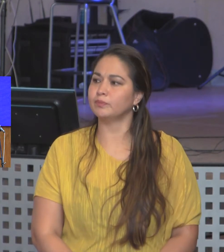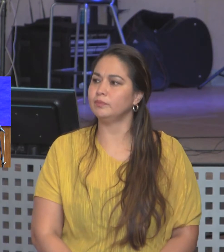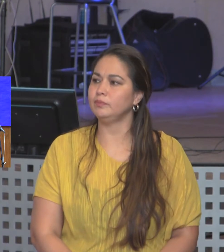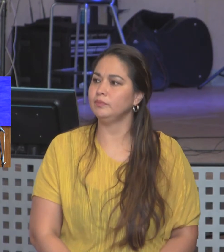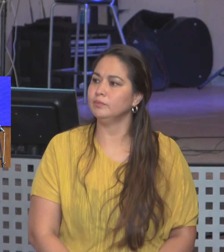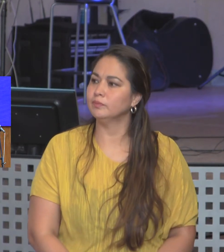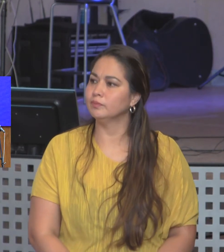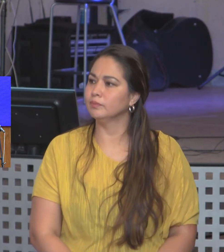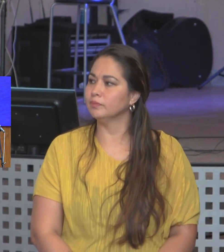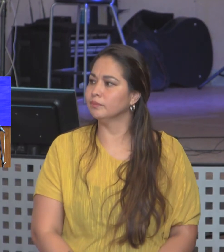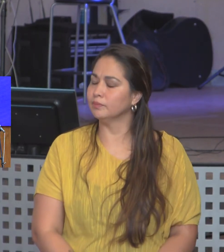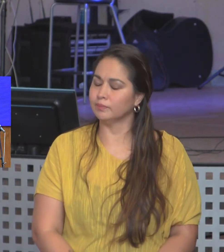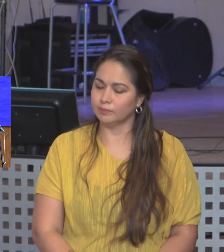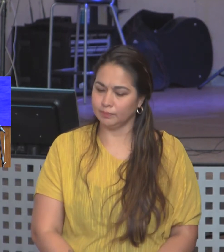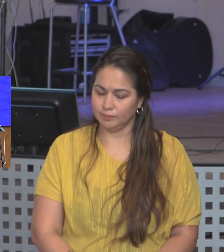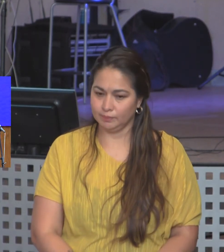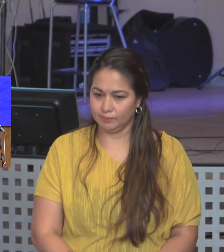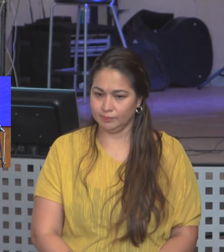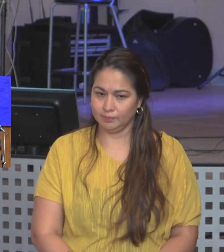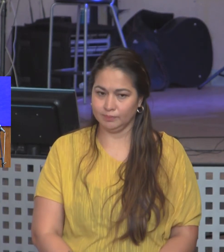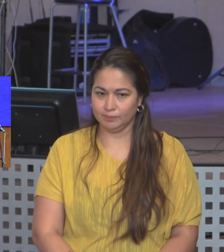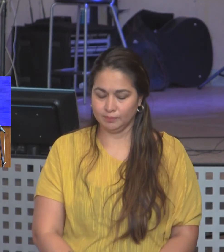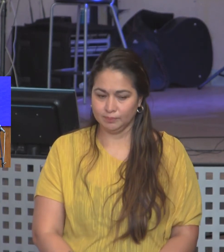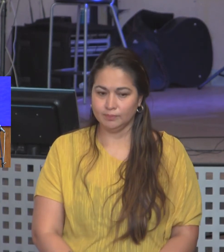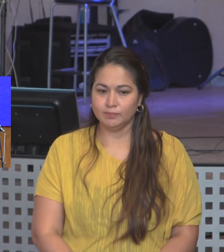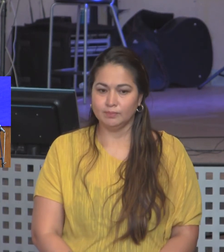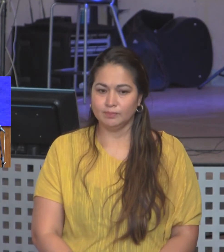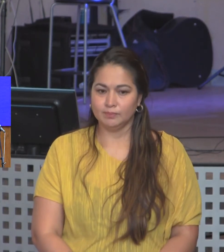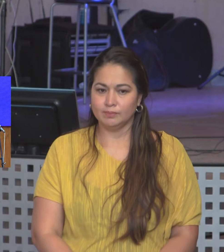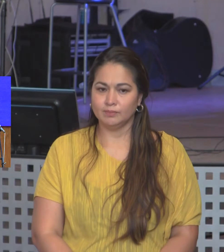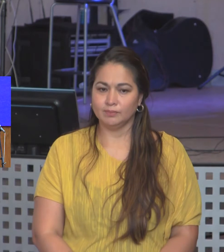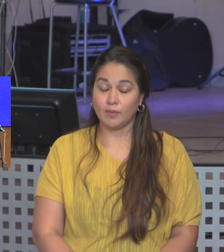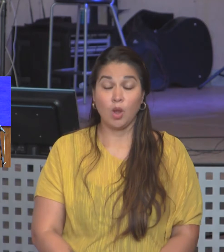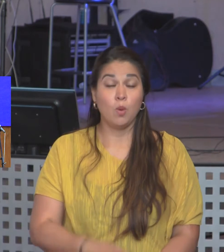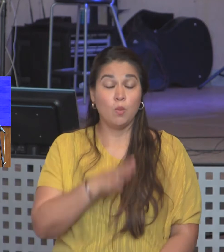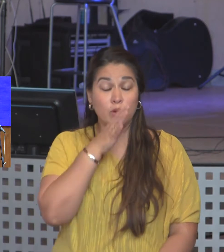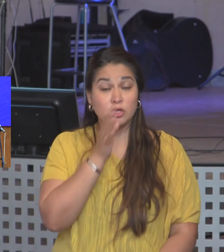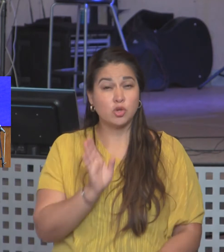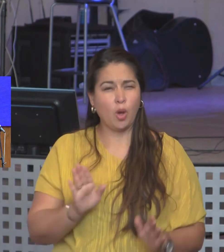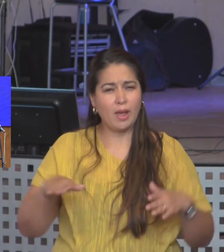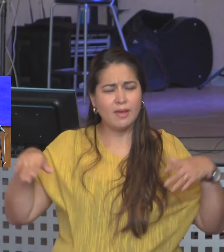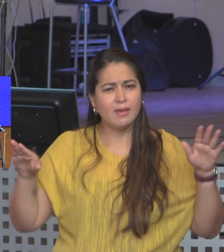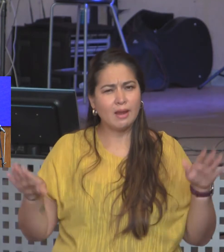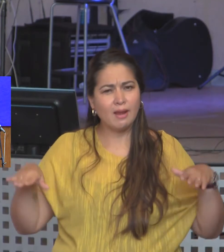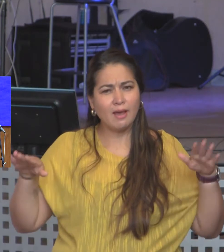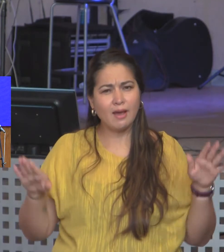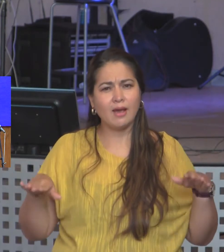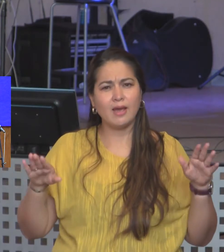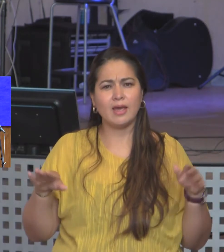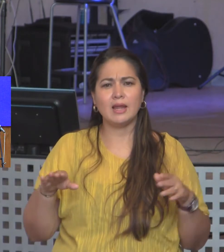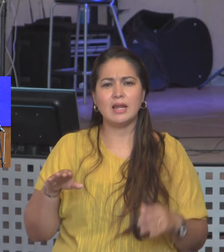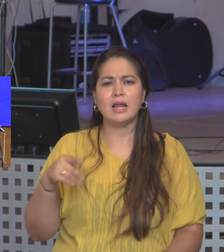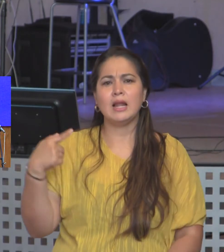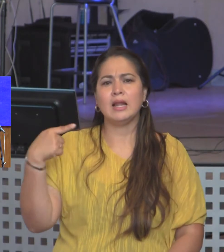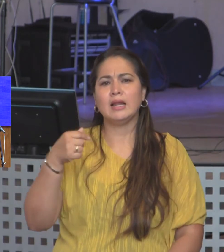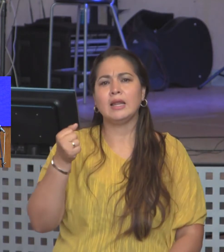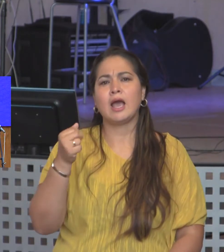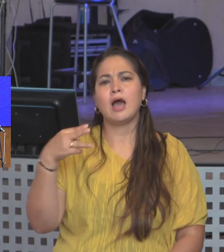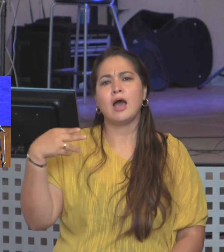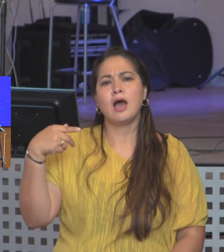El arcángel Gabriel se lo tuvo que decir a María cuando ella dudó. Pero ¿cómo puede ser eso posible si yo no conozco